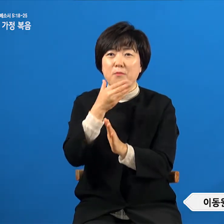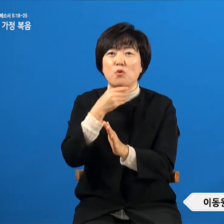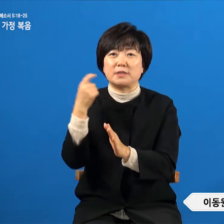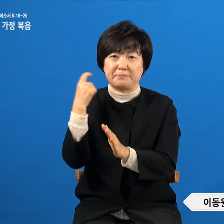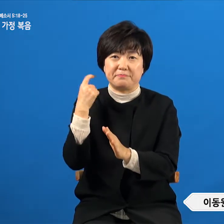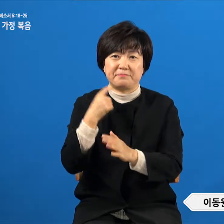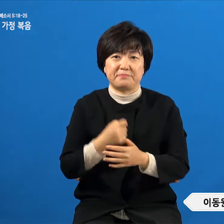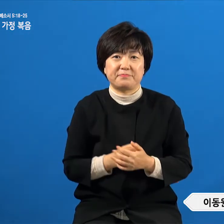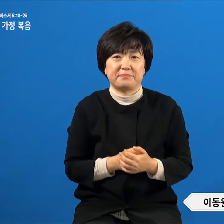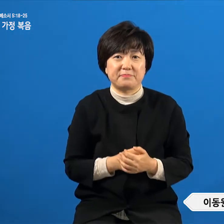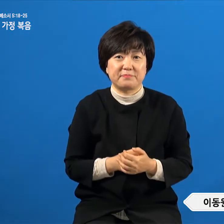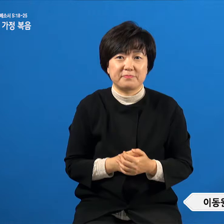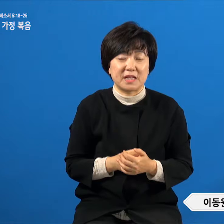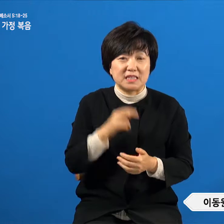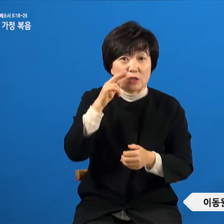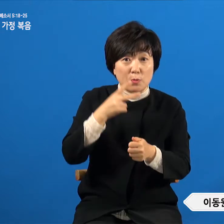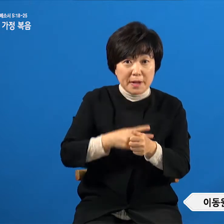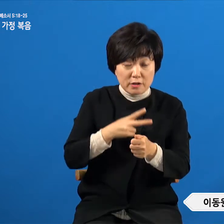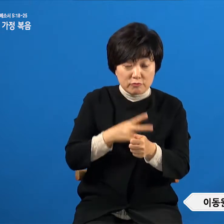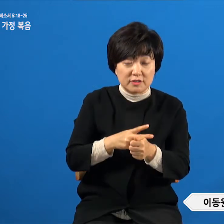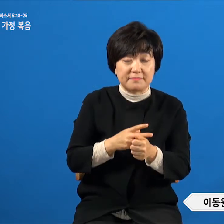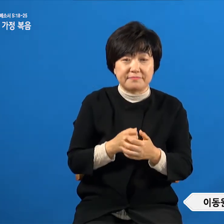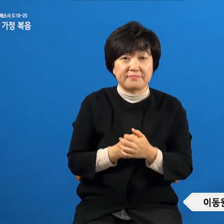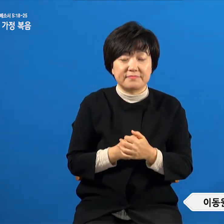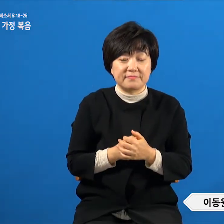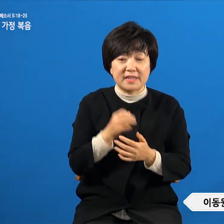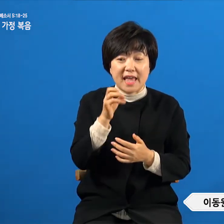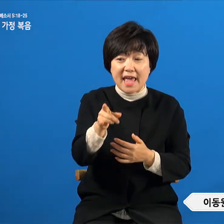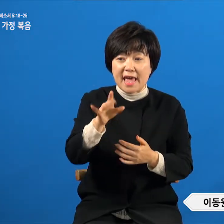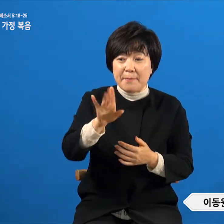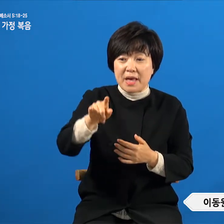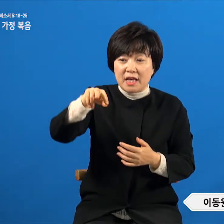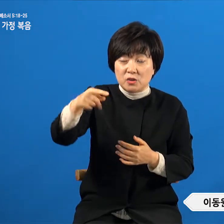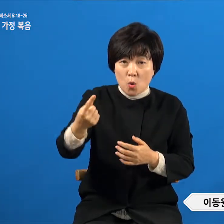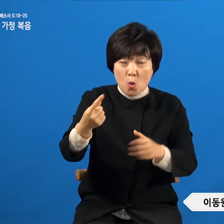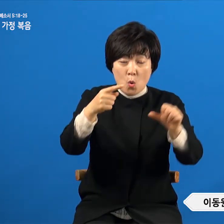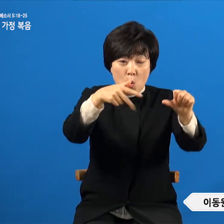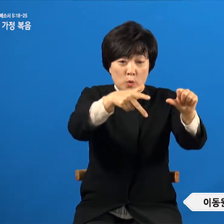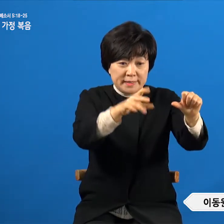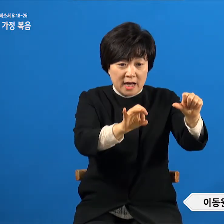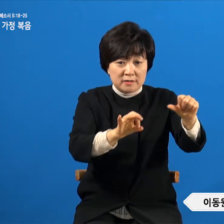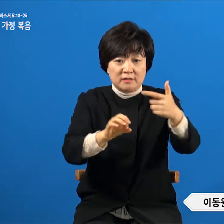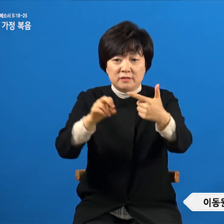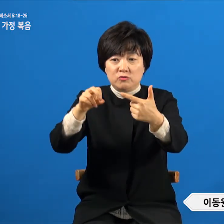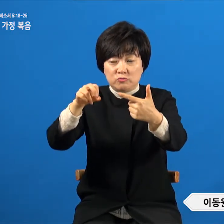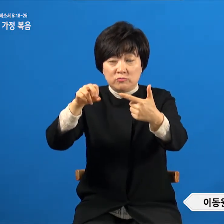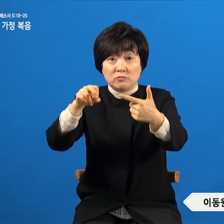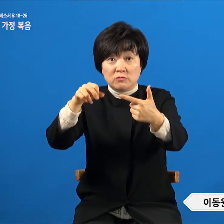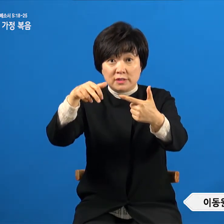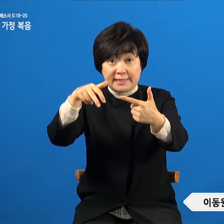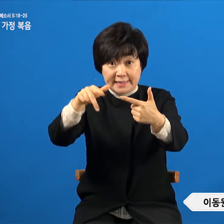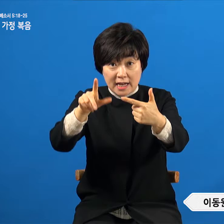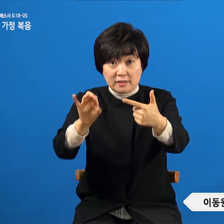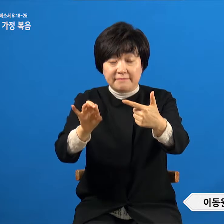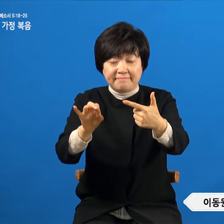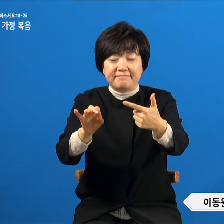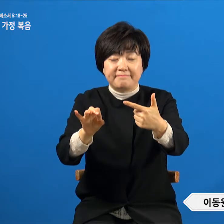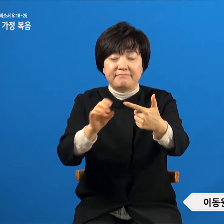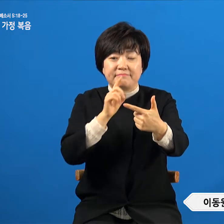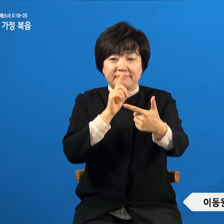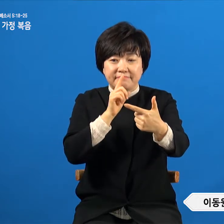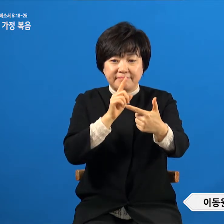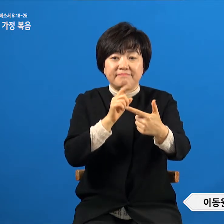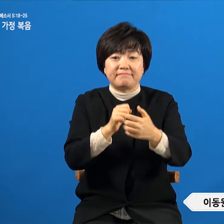수가 있어야 한다는 것입니다. 그래서 바울은 이제 에베소서 5장과 6장을 통해서 이 2개의 장을